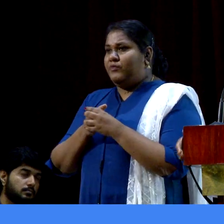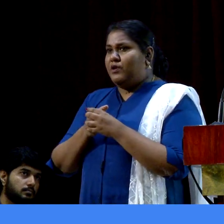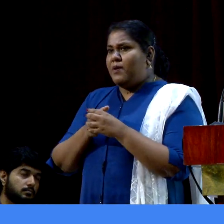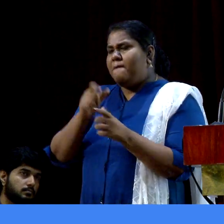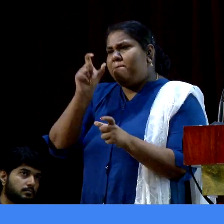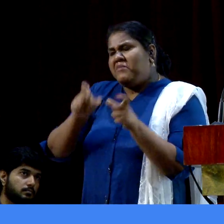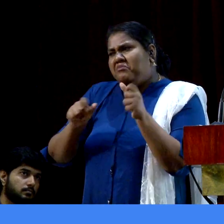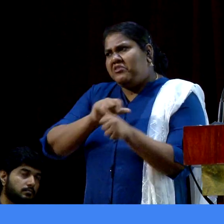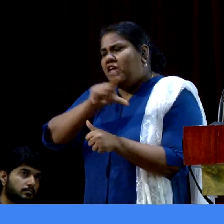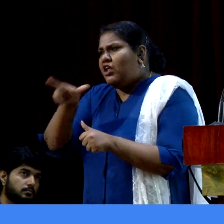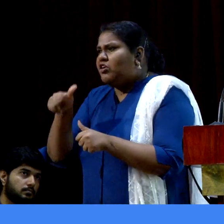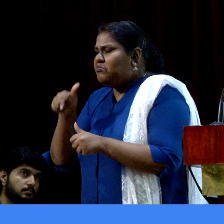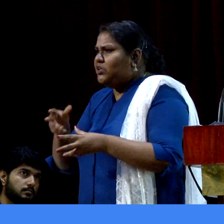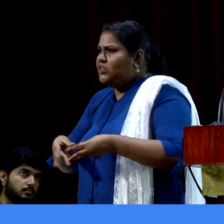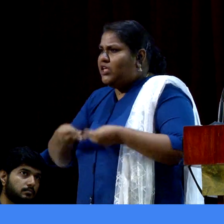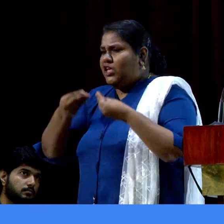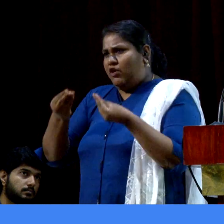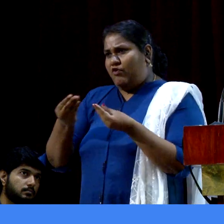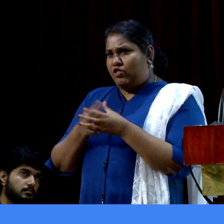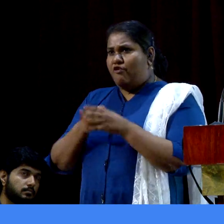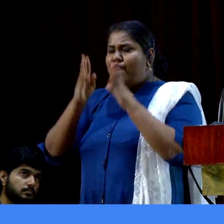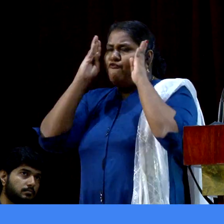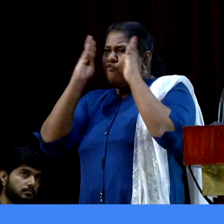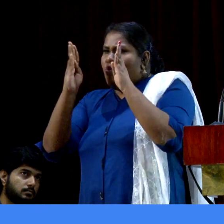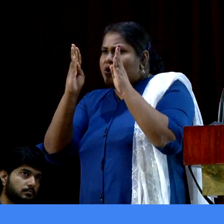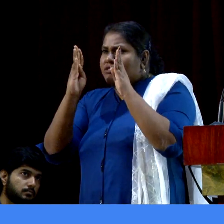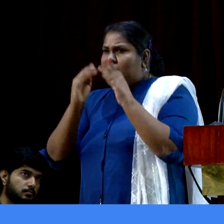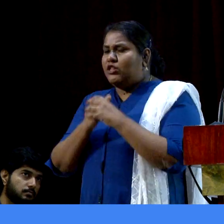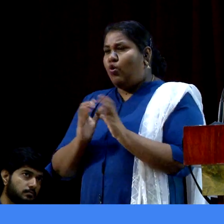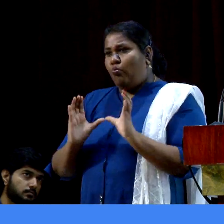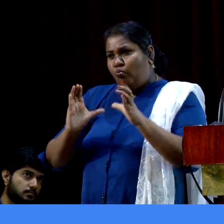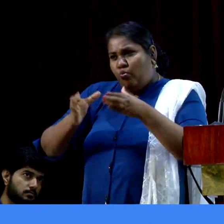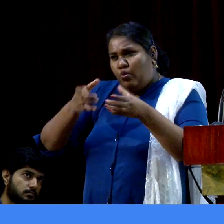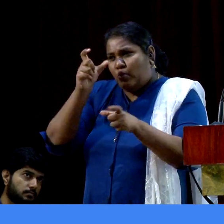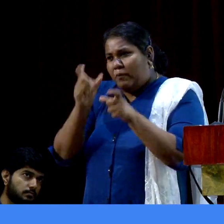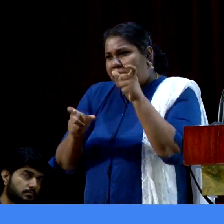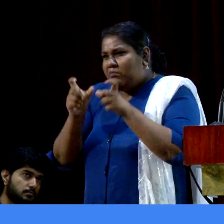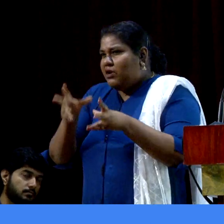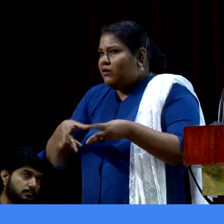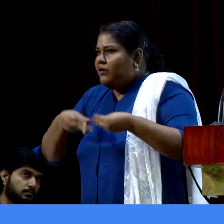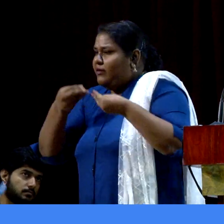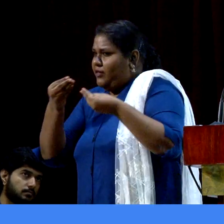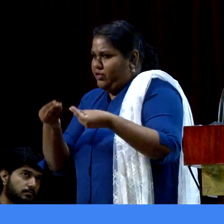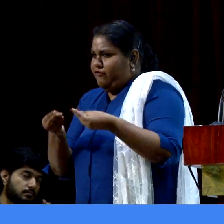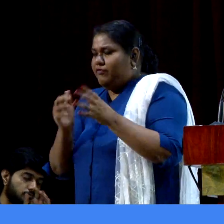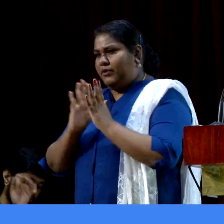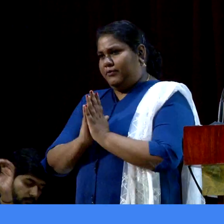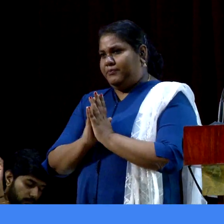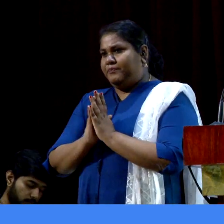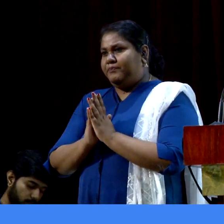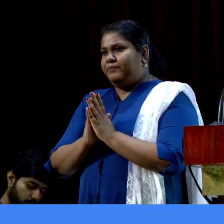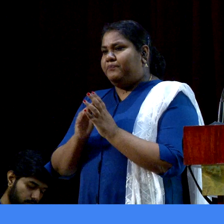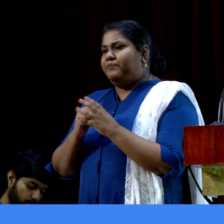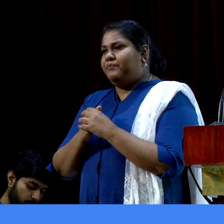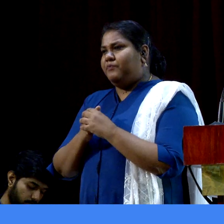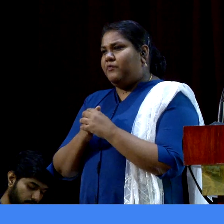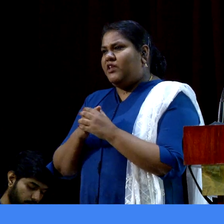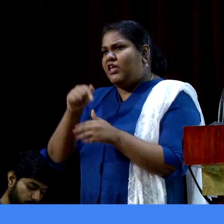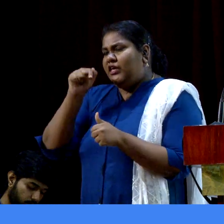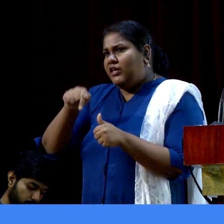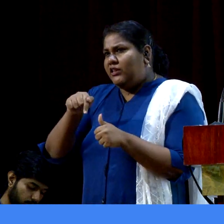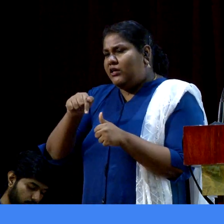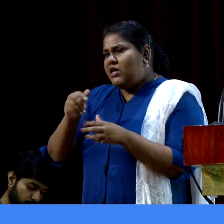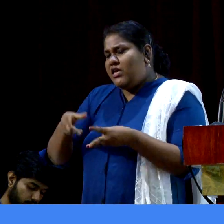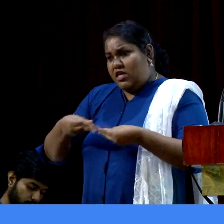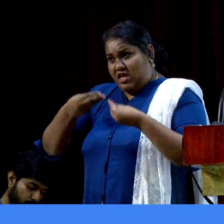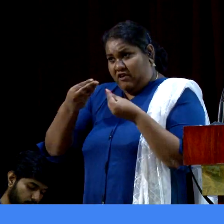யாருக்கெல்லாம் வழங்கப்பட்டது என்று சொன்னால், டார்கெட்டட் பீப்புள், ஒரு குறிப்பிட்ட மக்களுக்கு மட்டுமே வழங்கப்படும் என்ற ஒரு திட்டம் இருந்தது. அப்படி வழங்குவதை